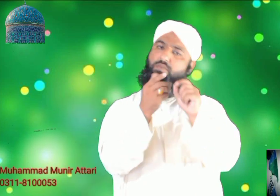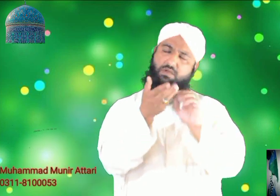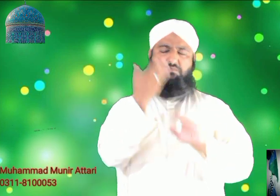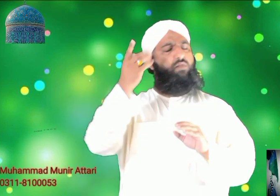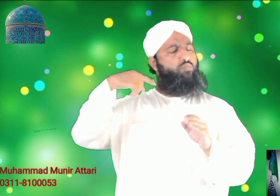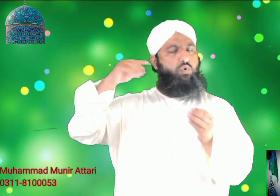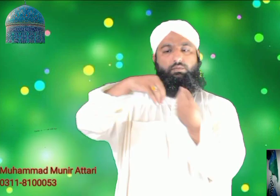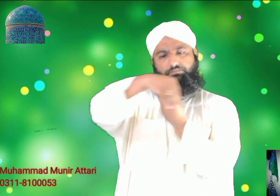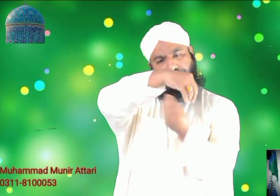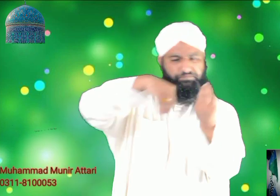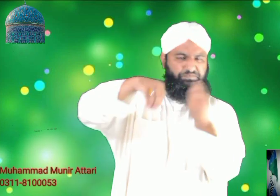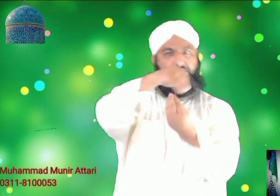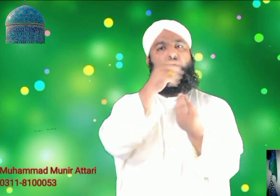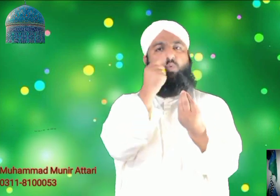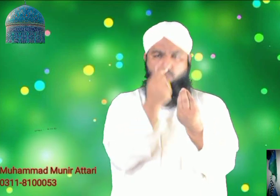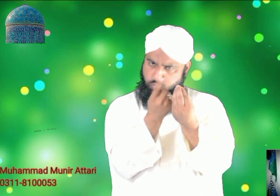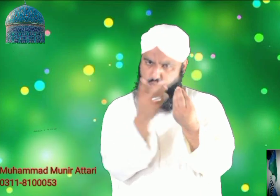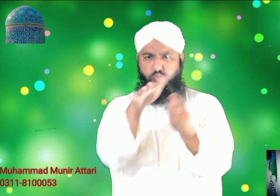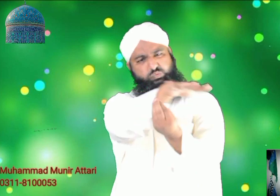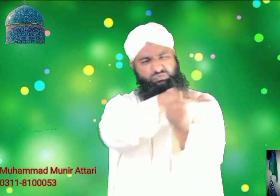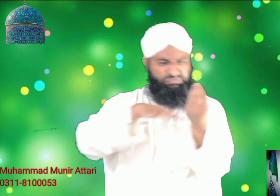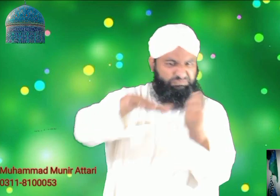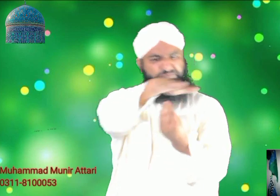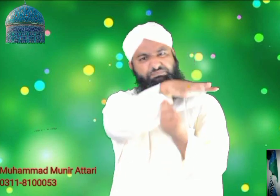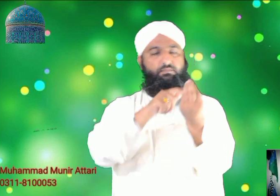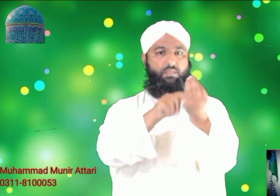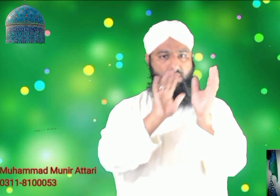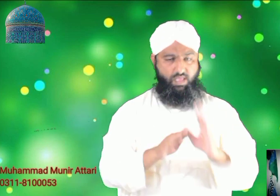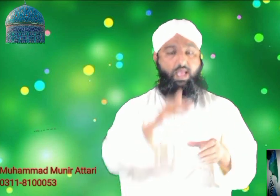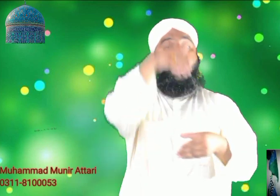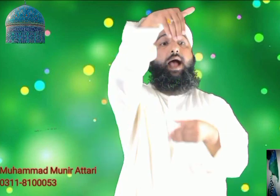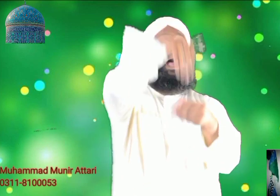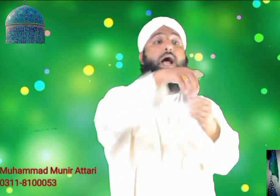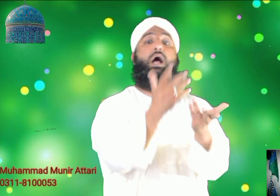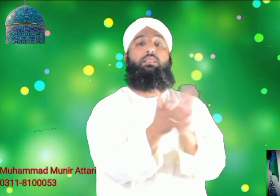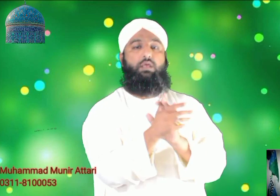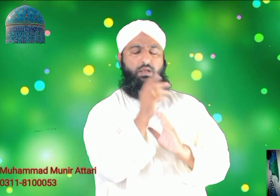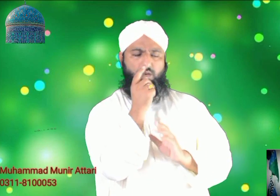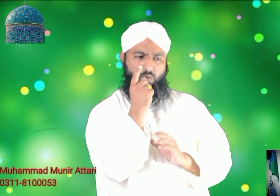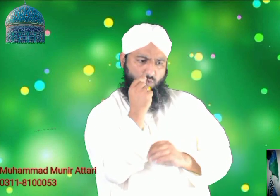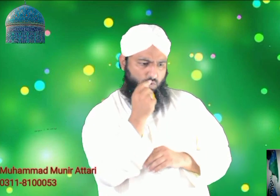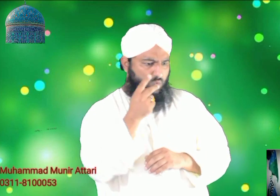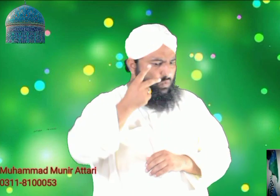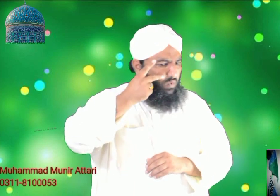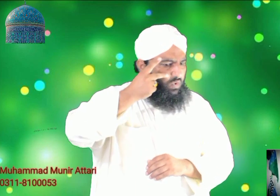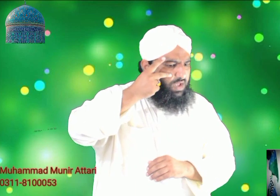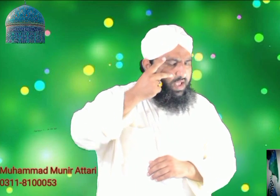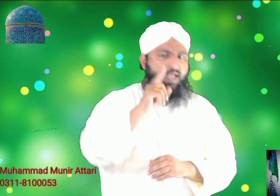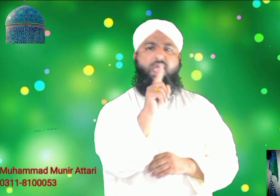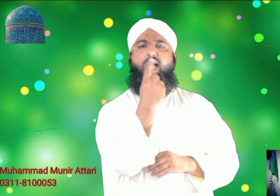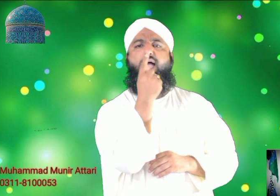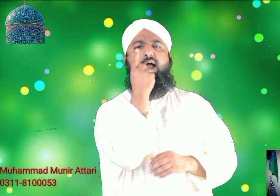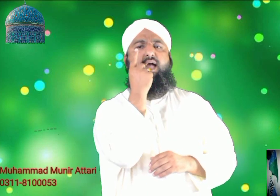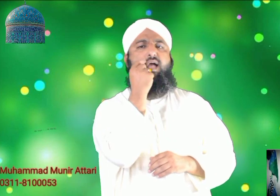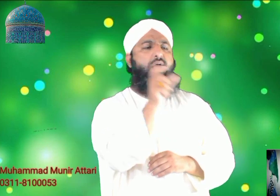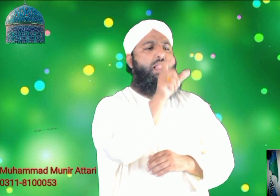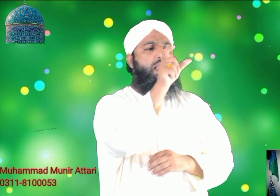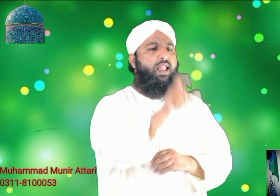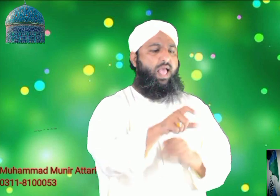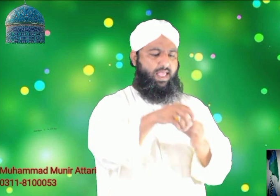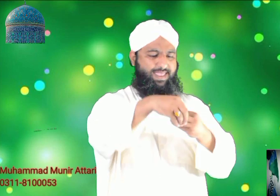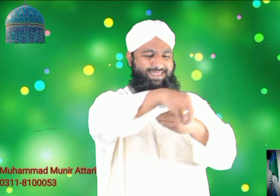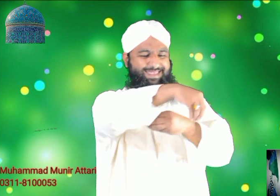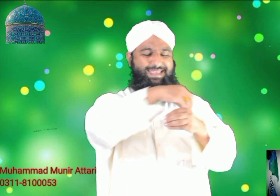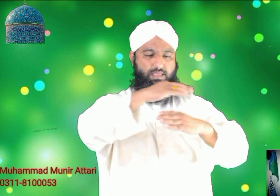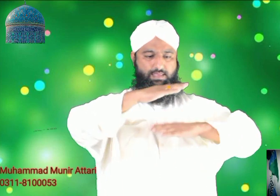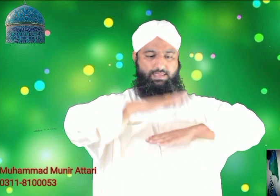رہا تھا، خانہ کعبہ کا طواف ہو رہا ہے، اور وہاں لوگوں نے دیکھا کہ ایک شخص ہے جو کعبے کی دیوار کو